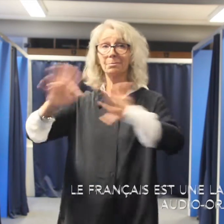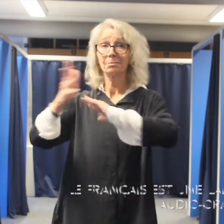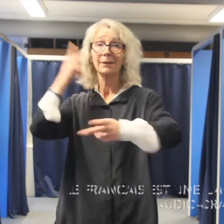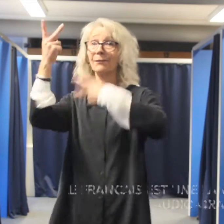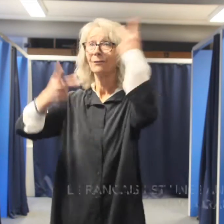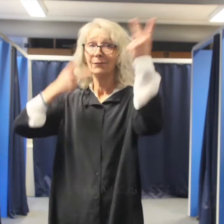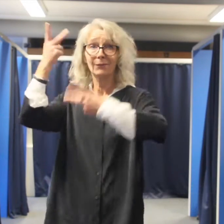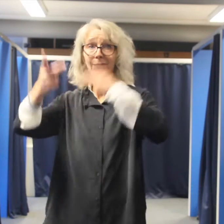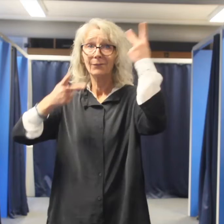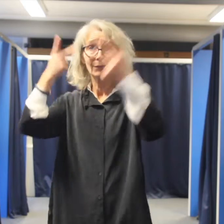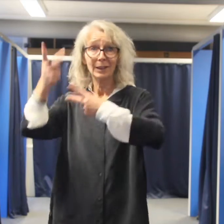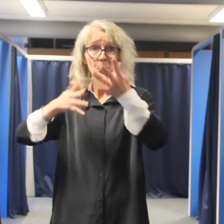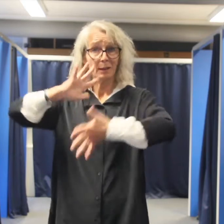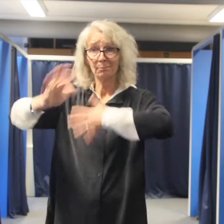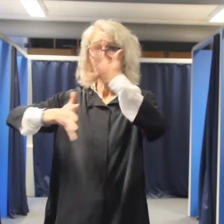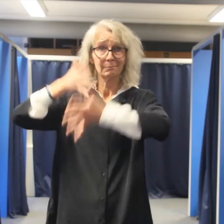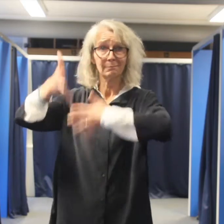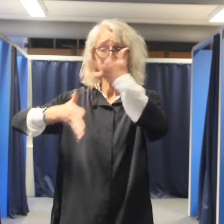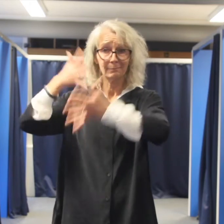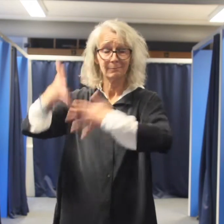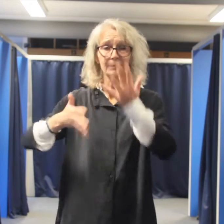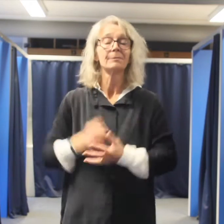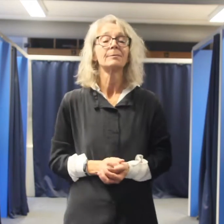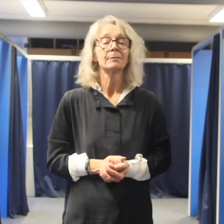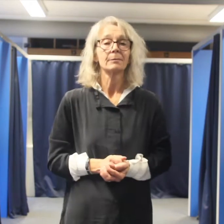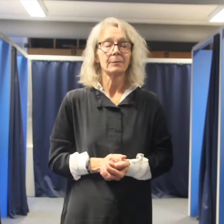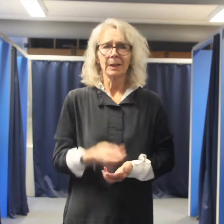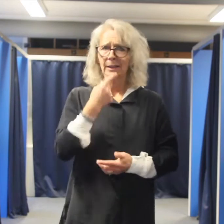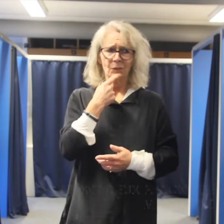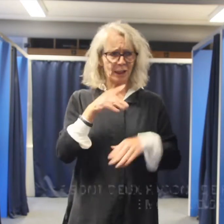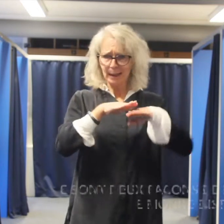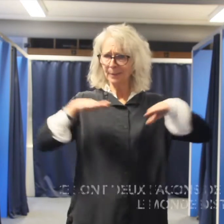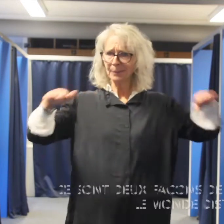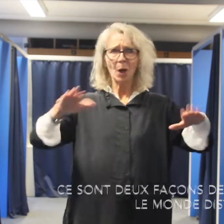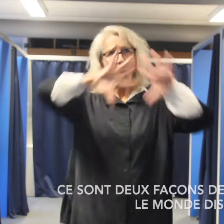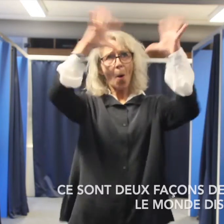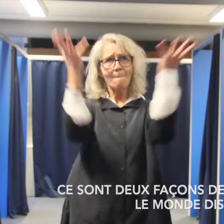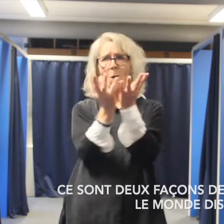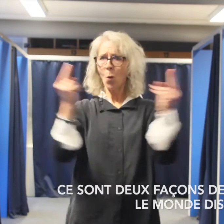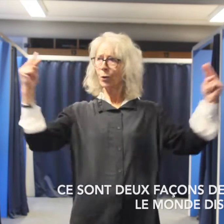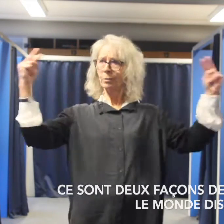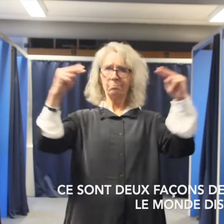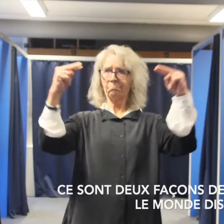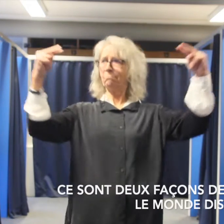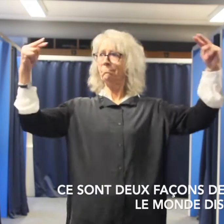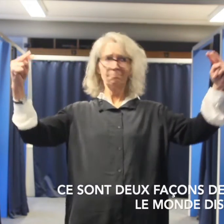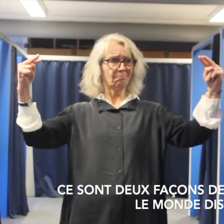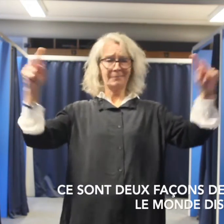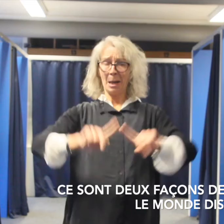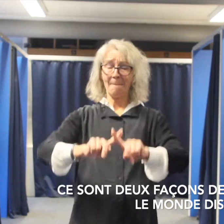Et donc, c'est deux conceptions du monde, deux façons de penser le monde distinctes. Ça